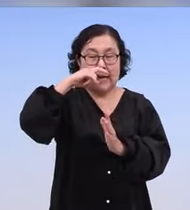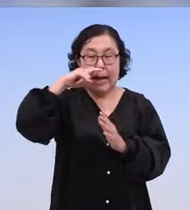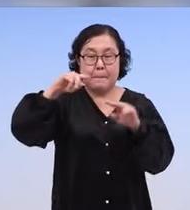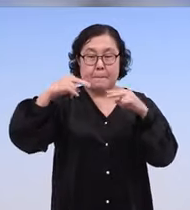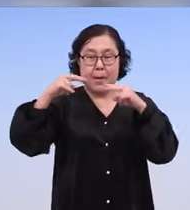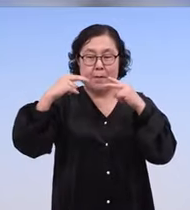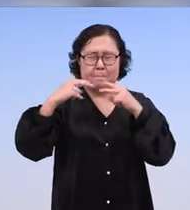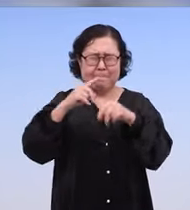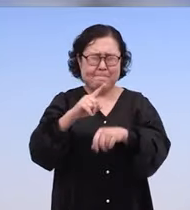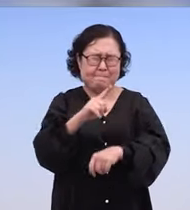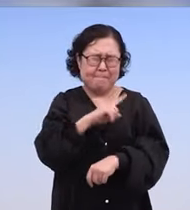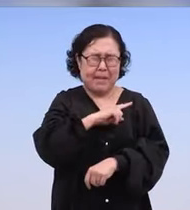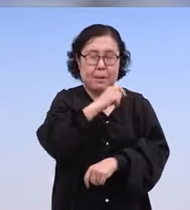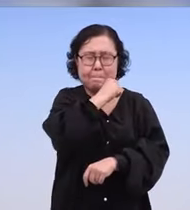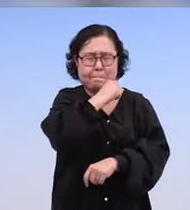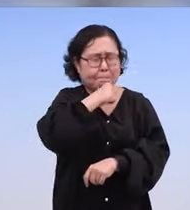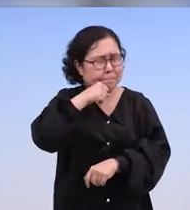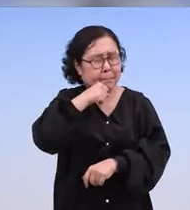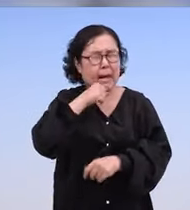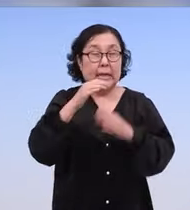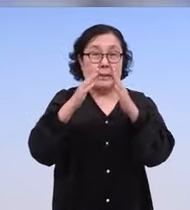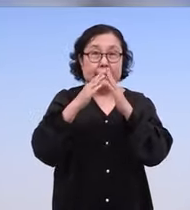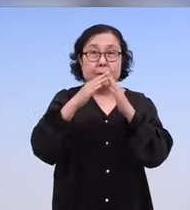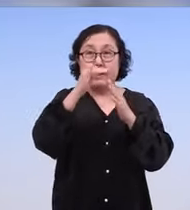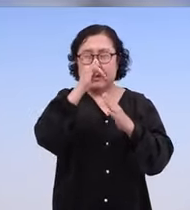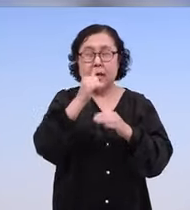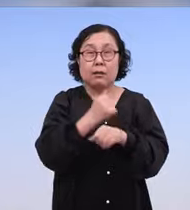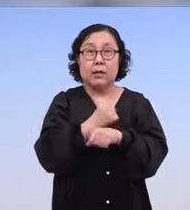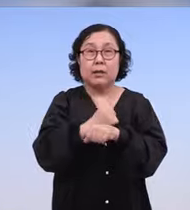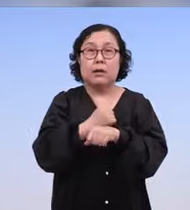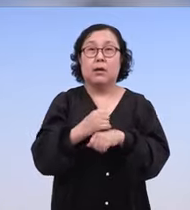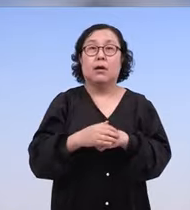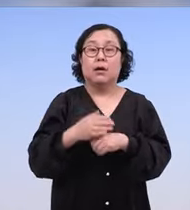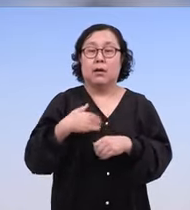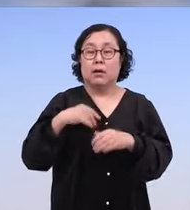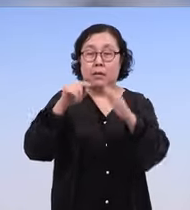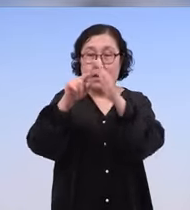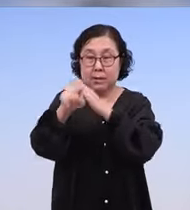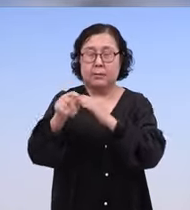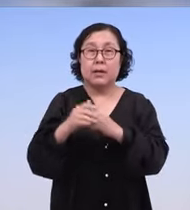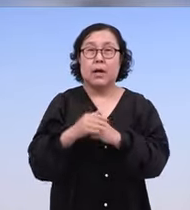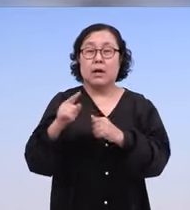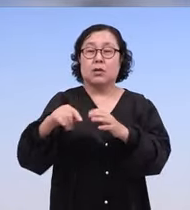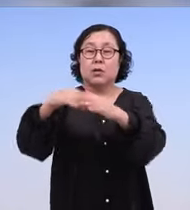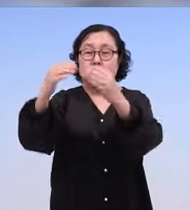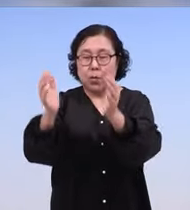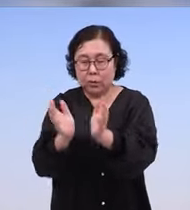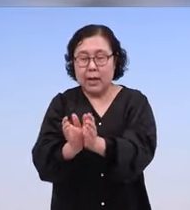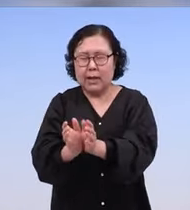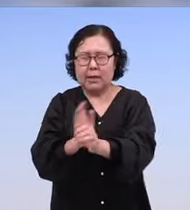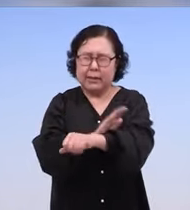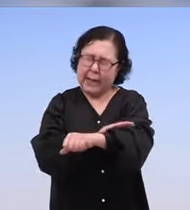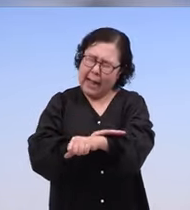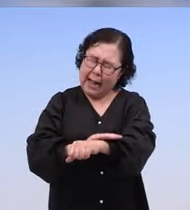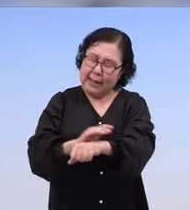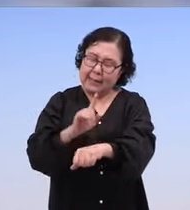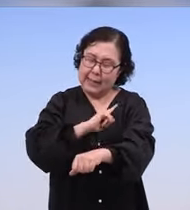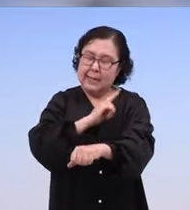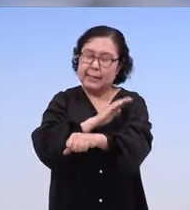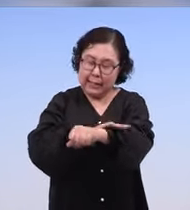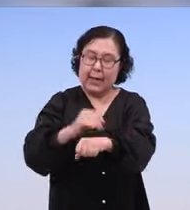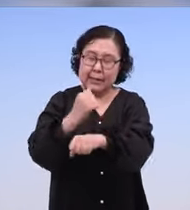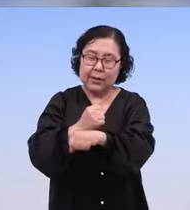집이 있다고 그래가지고 이제 점심 때 갔습니다. 먹어보니까 그 동네에서 제일 잘하는 것 같아요.